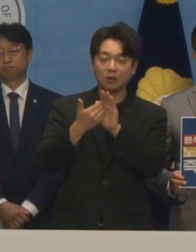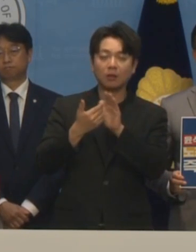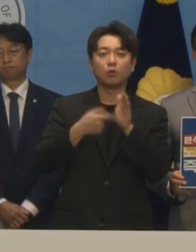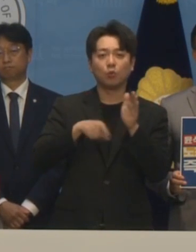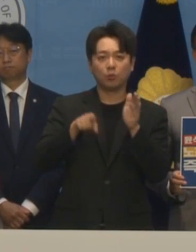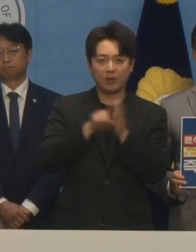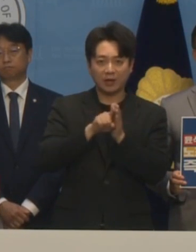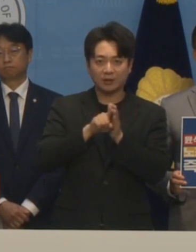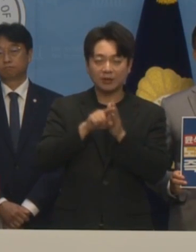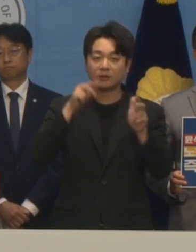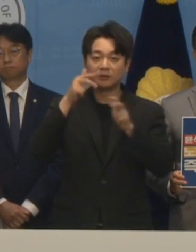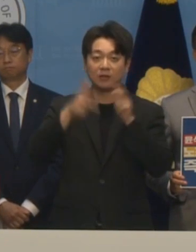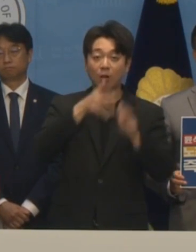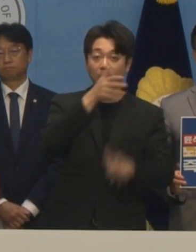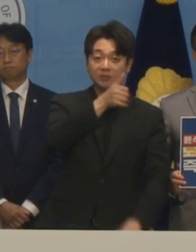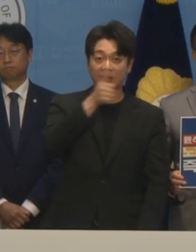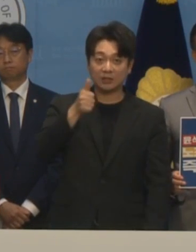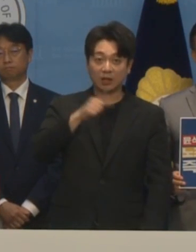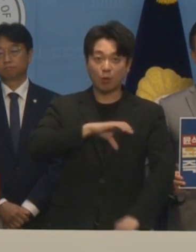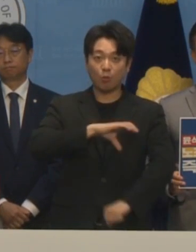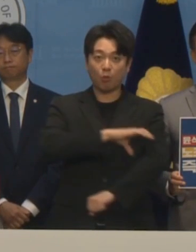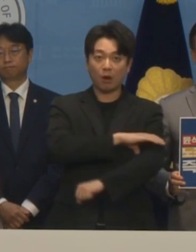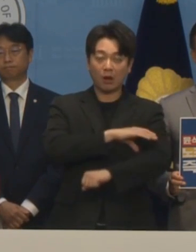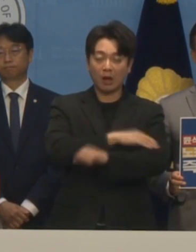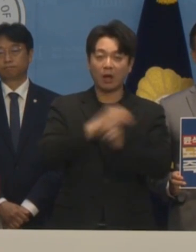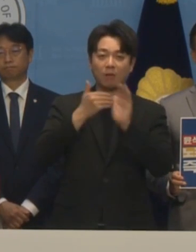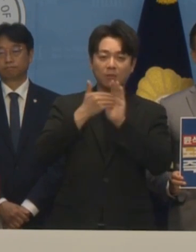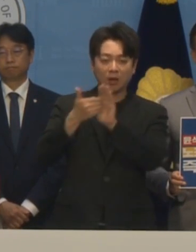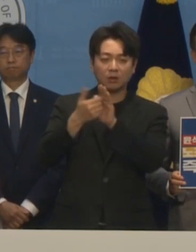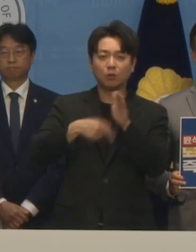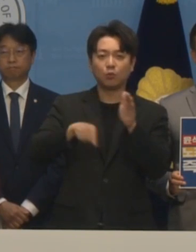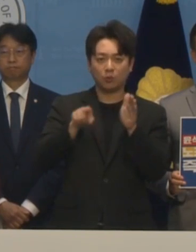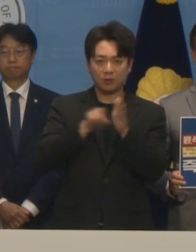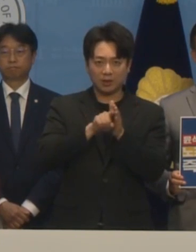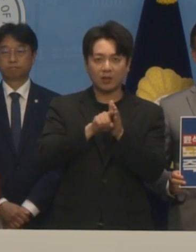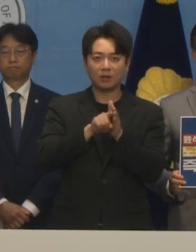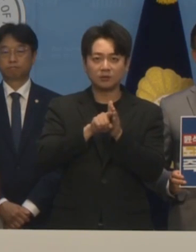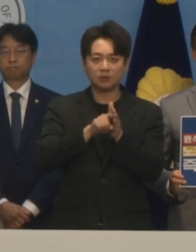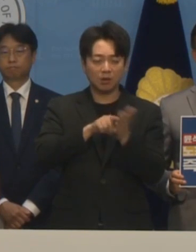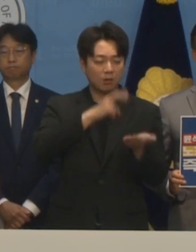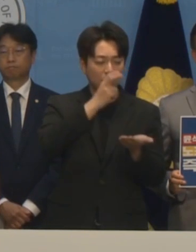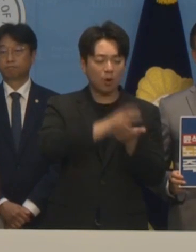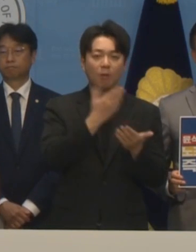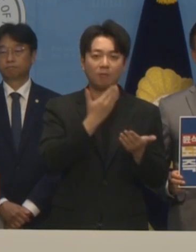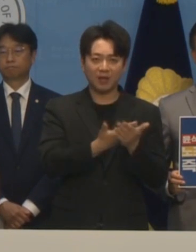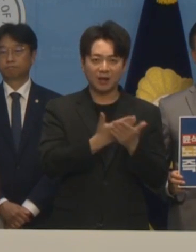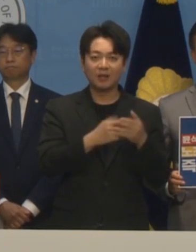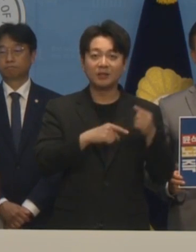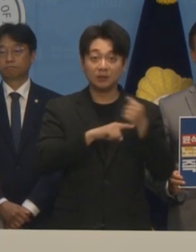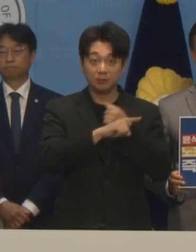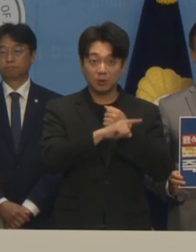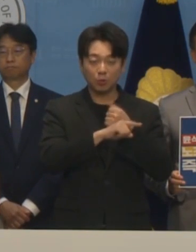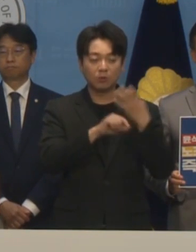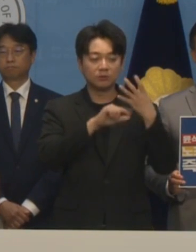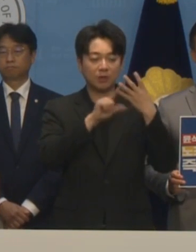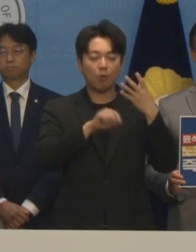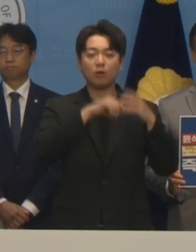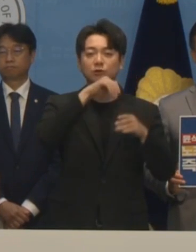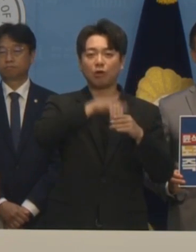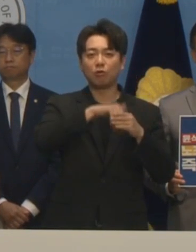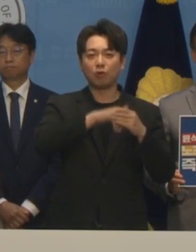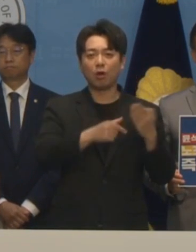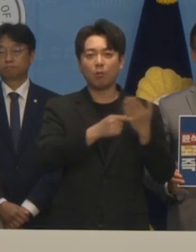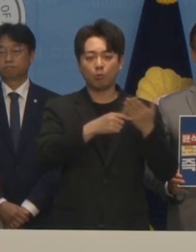횡포를 제한하라는 국민의 명령이었습니다. 이를 무시하고 민심을 따르지 않는 것,